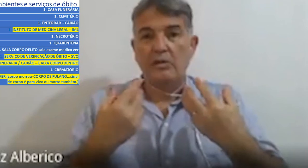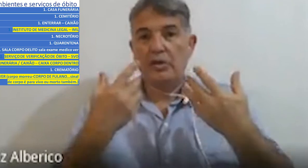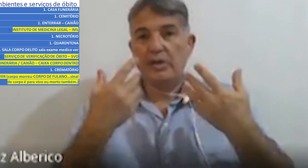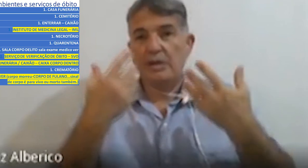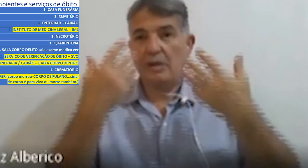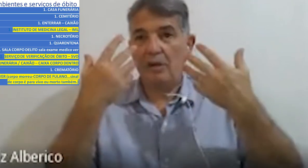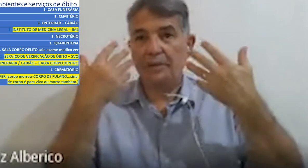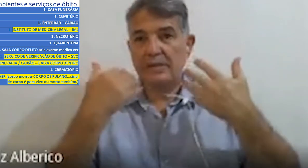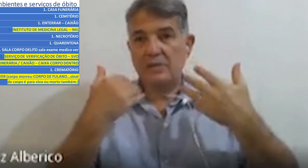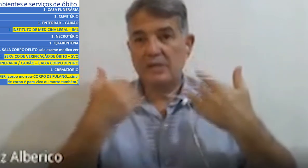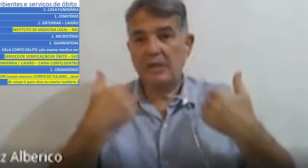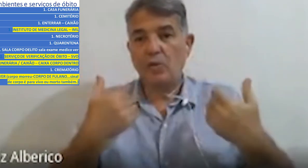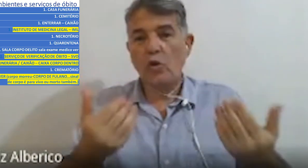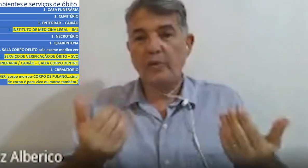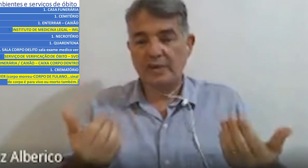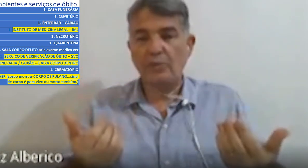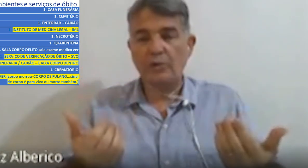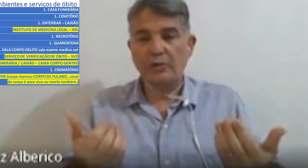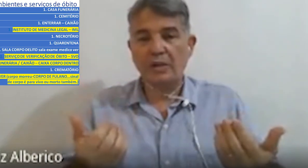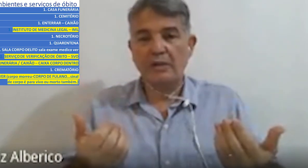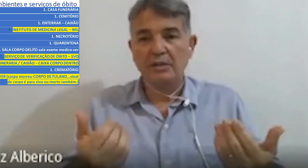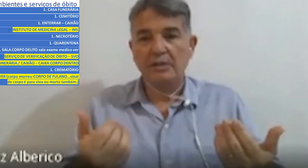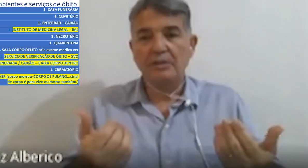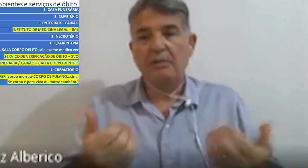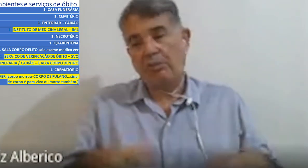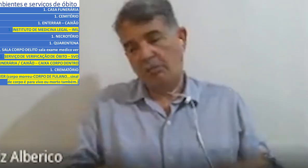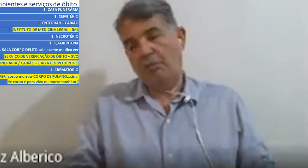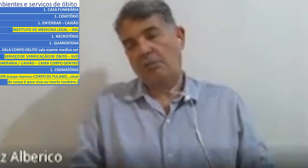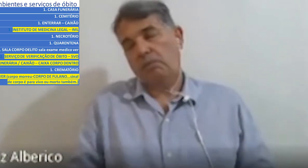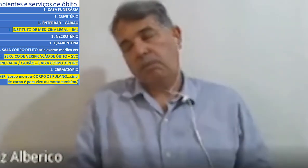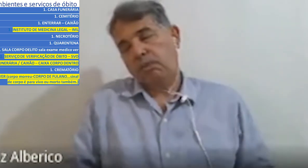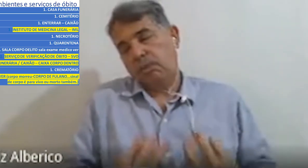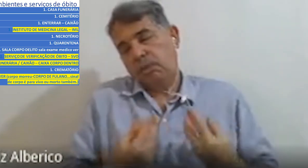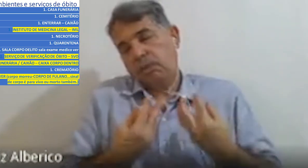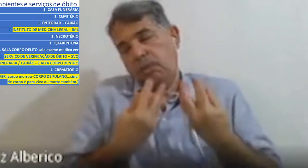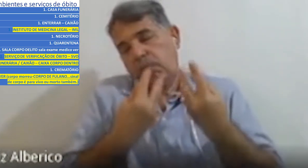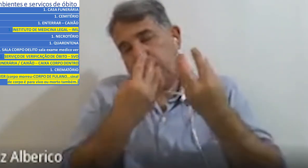Só que eu preciso dizer que é o corpo que está morto, né? Então,